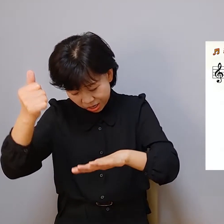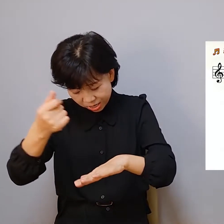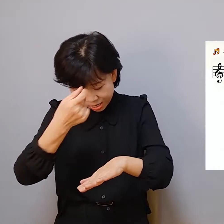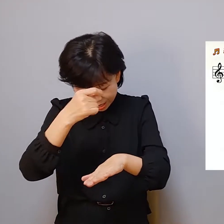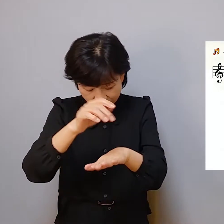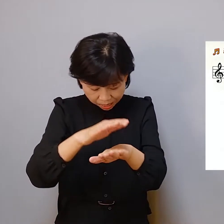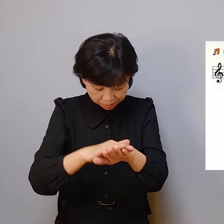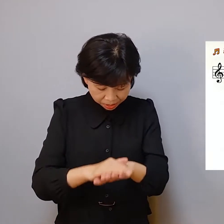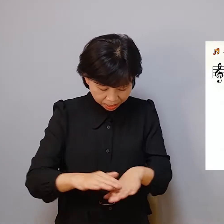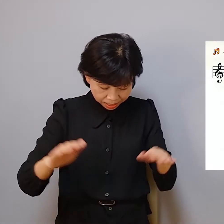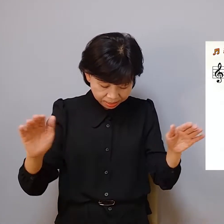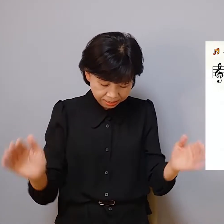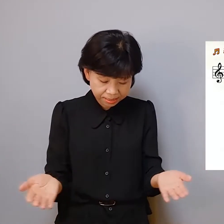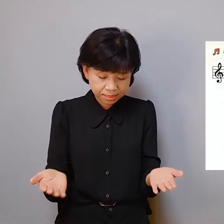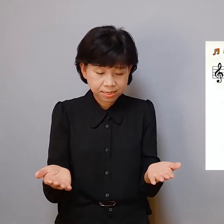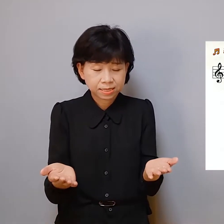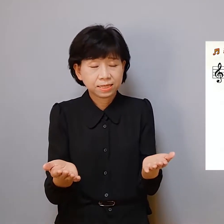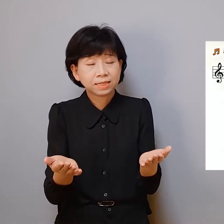엎드려